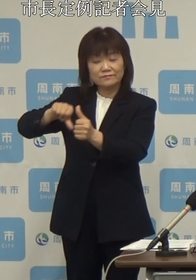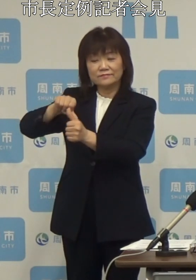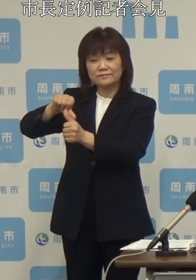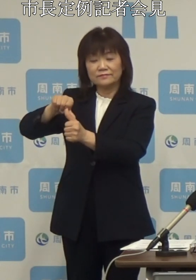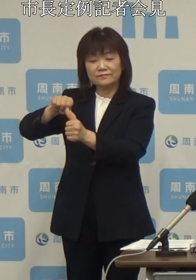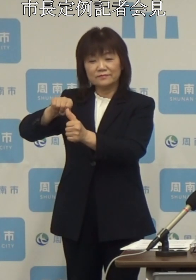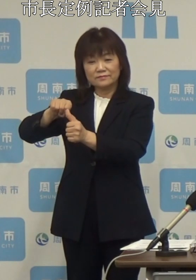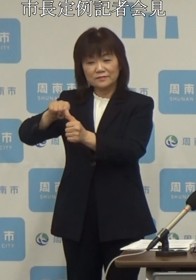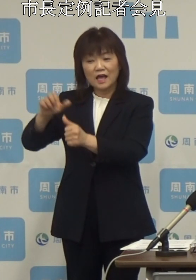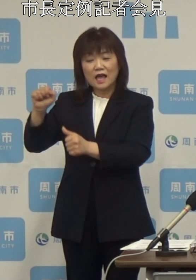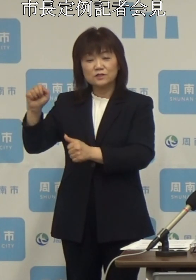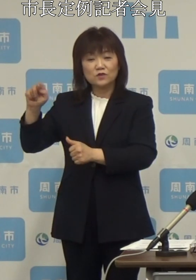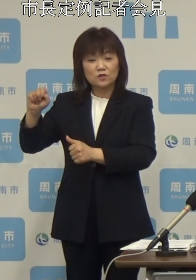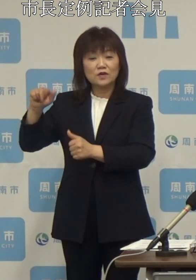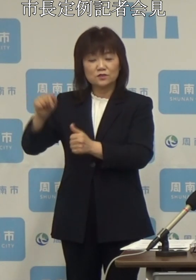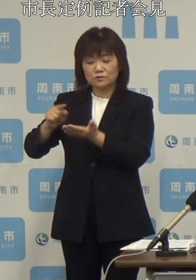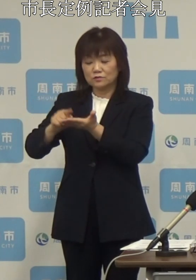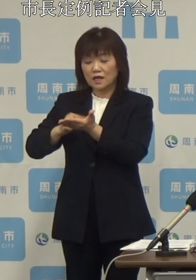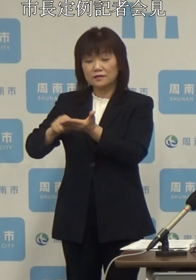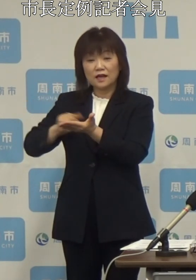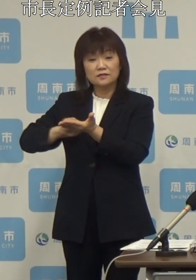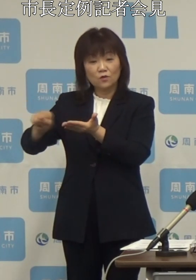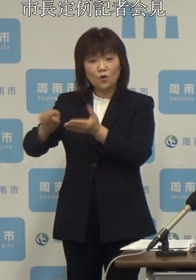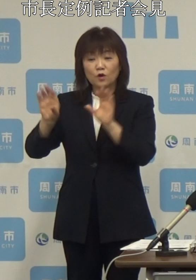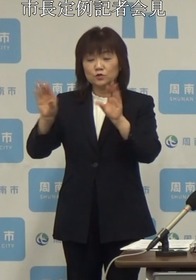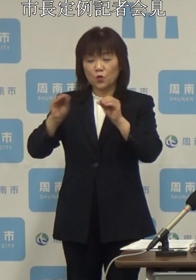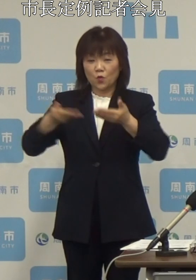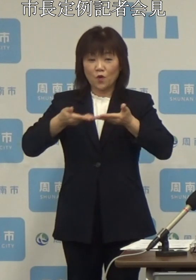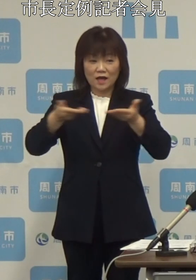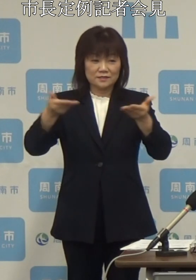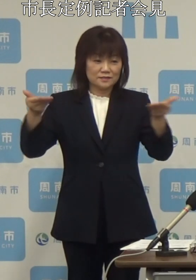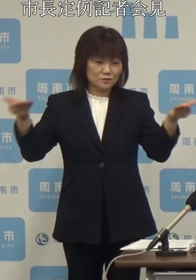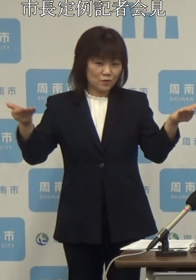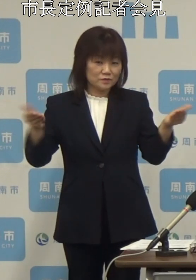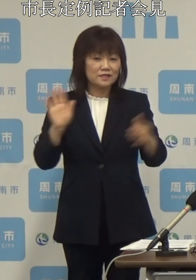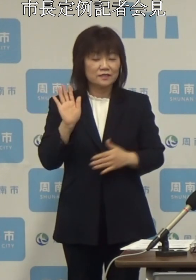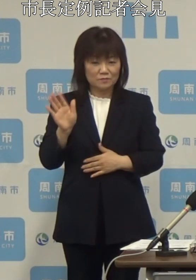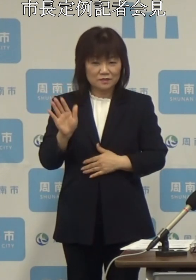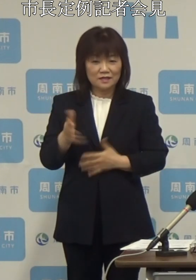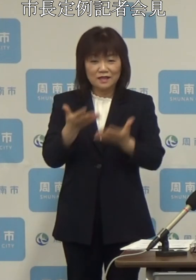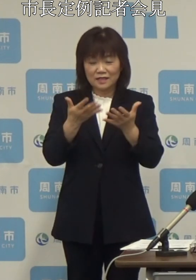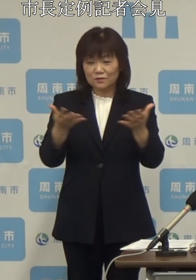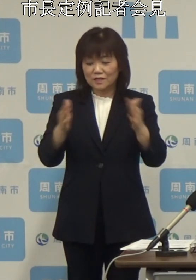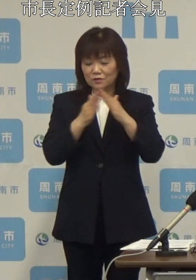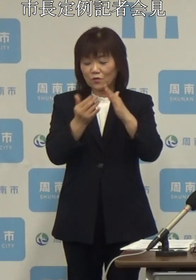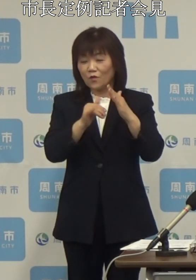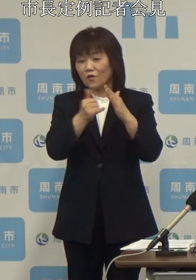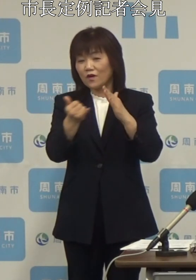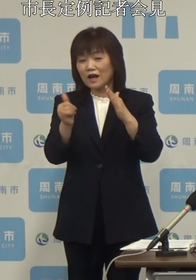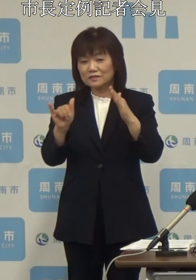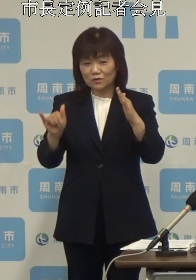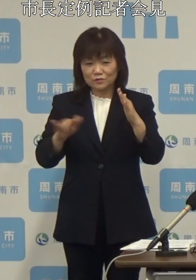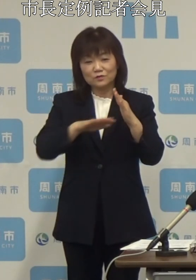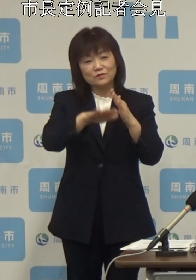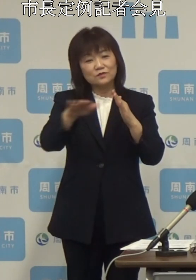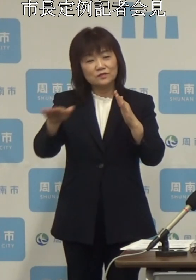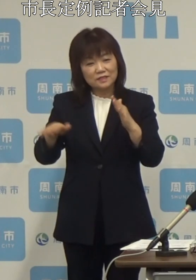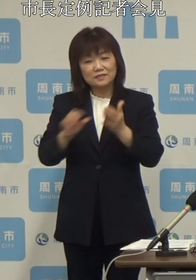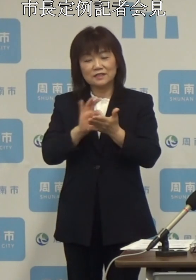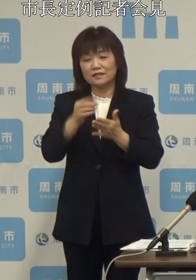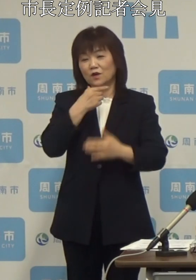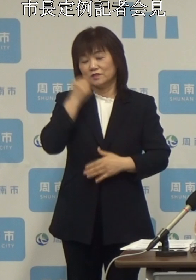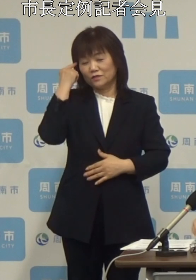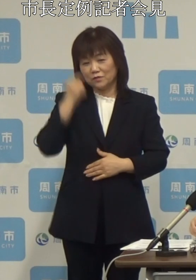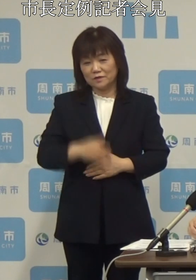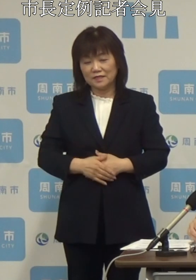知、SNS などで情報発信してまいりますので、多くのご家庭に利用していただきたいと思